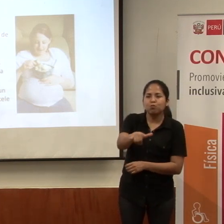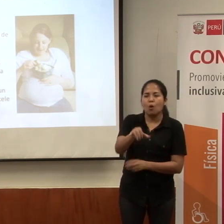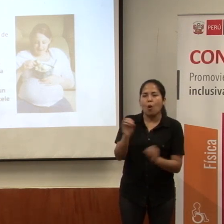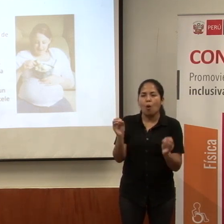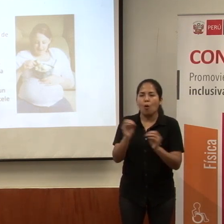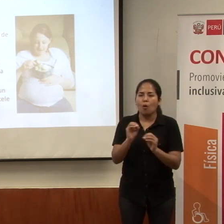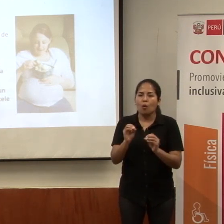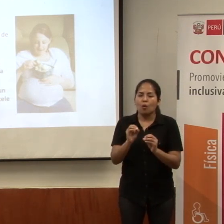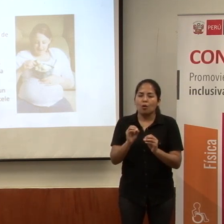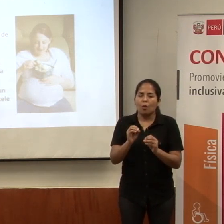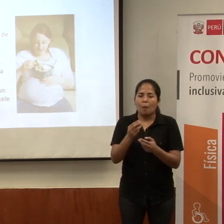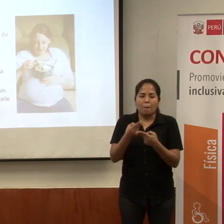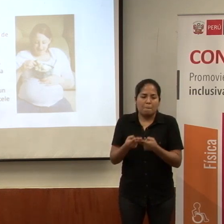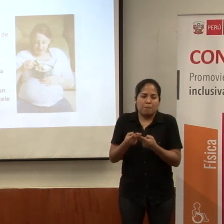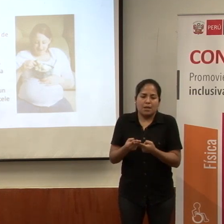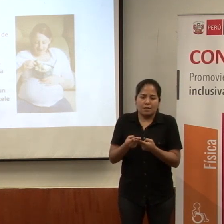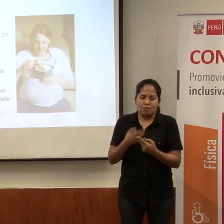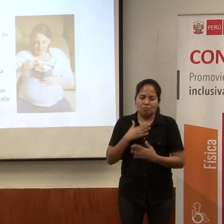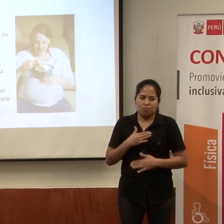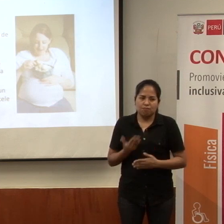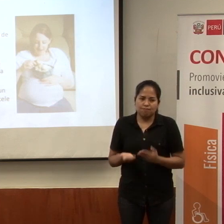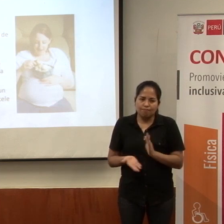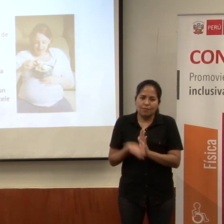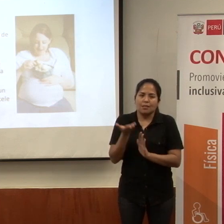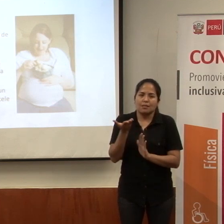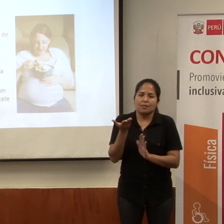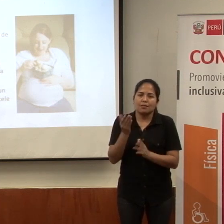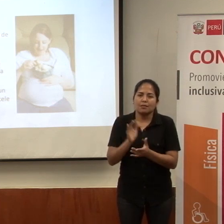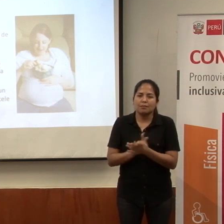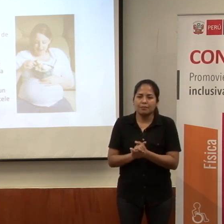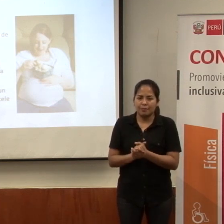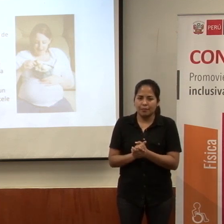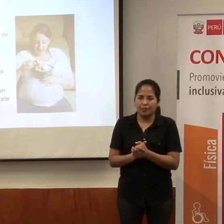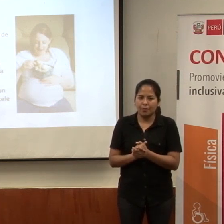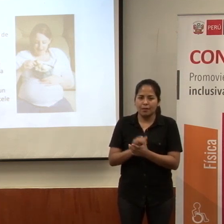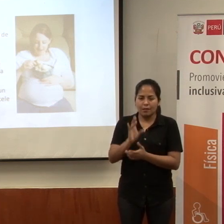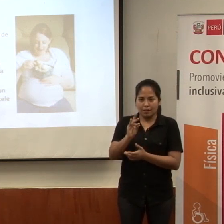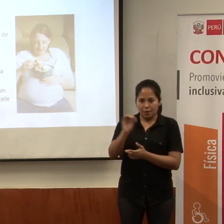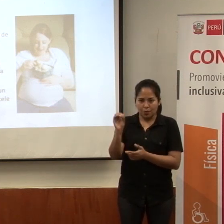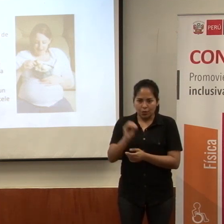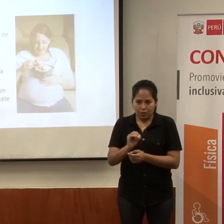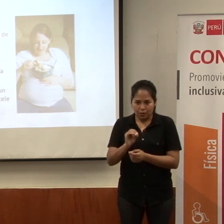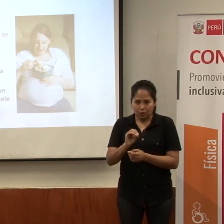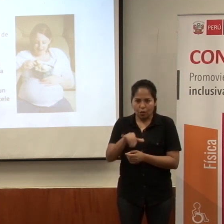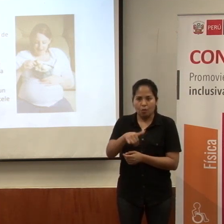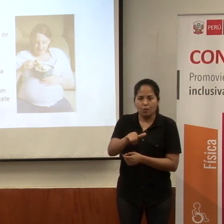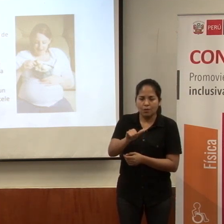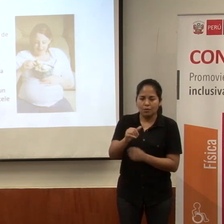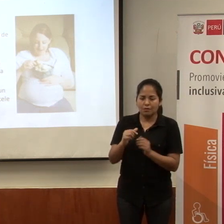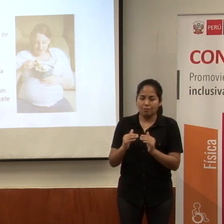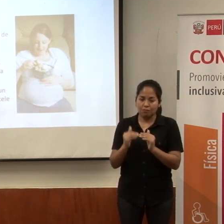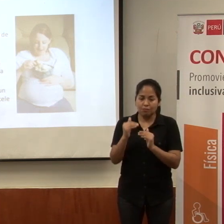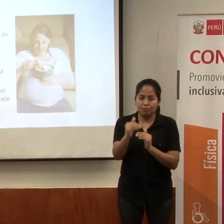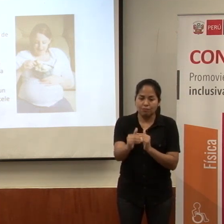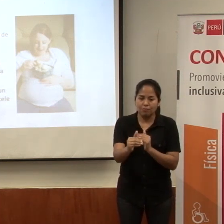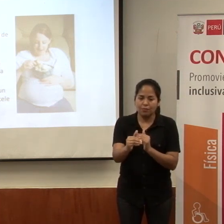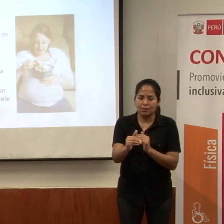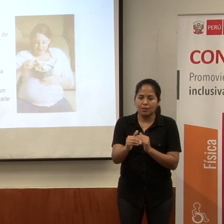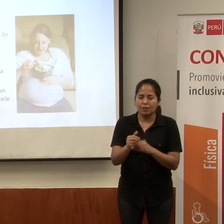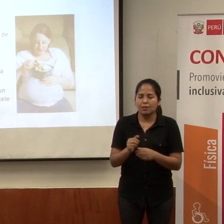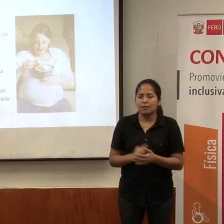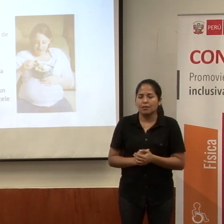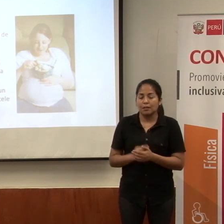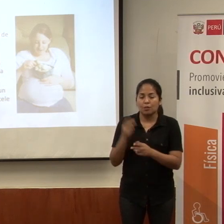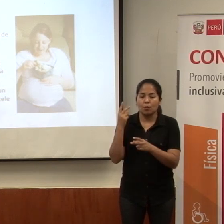o tenemos sobrepeso. 50% sobrepeso, que es un paso previo a la obesidad. O sea, el sobrepeso te está diciendo,